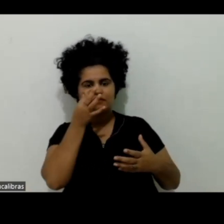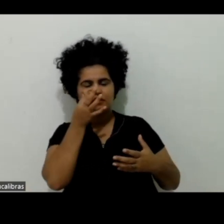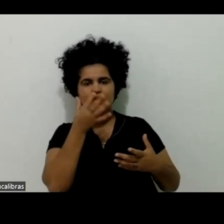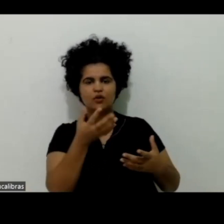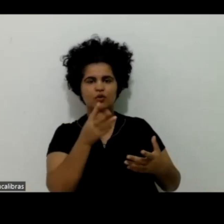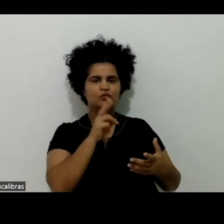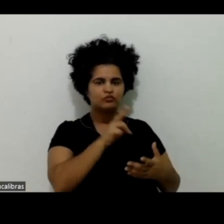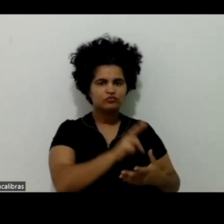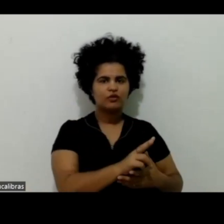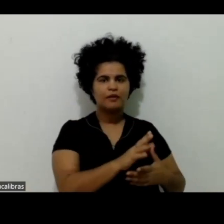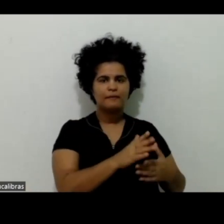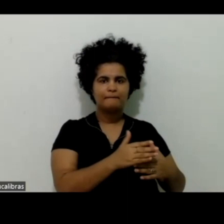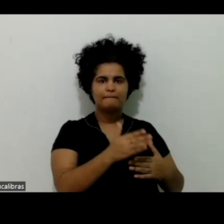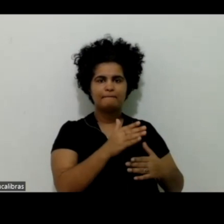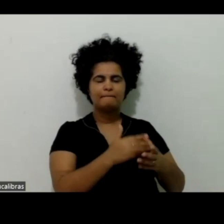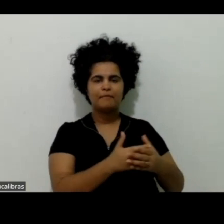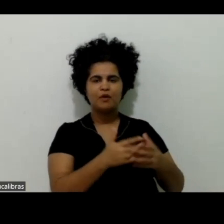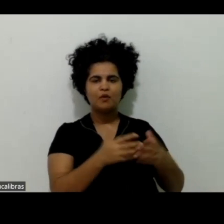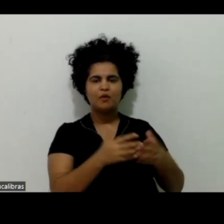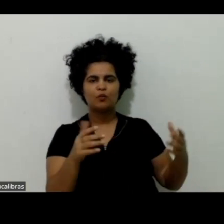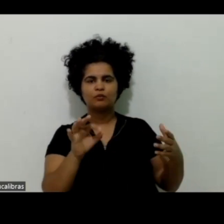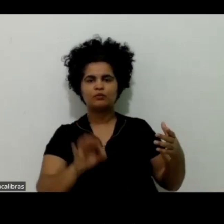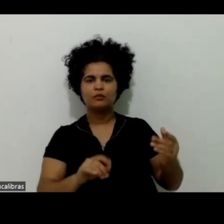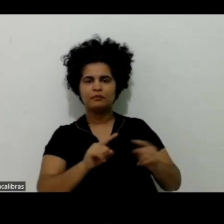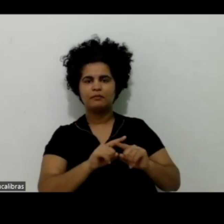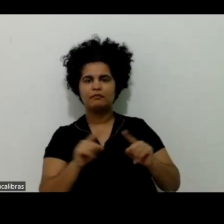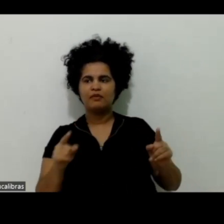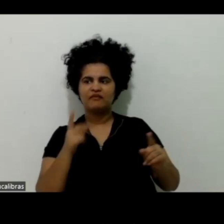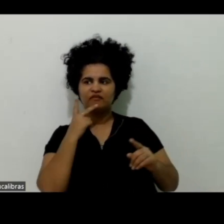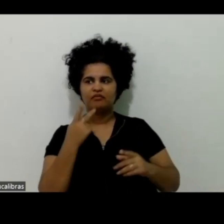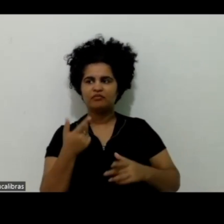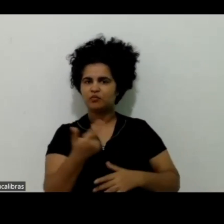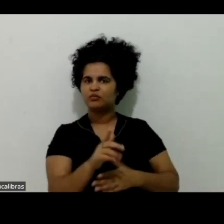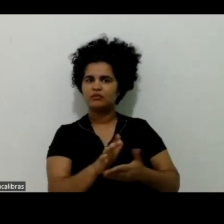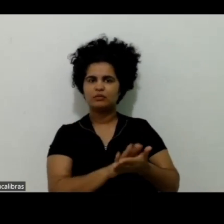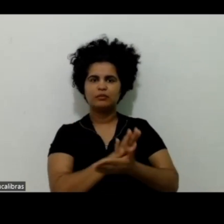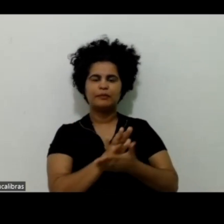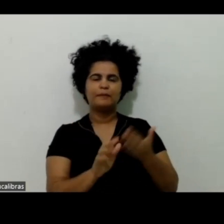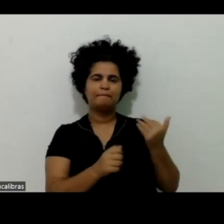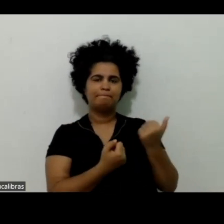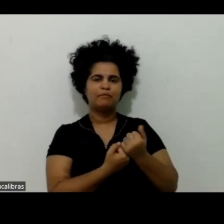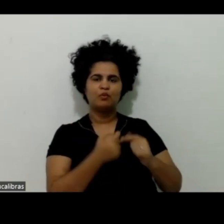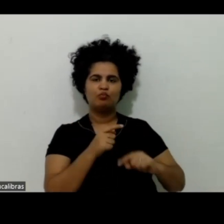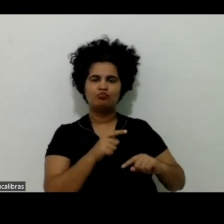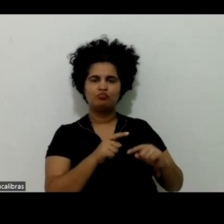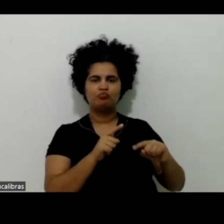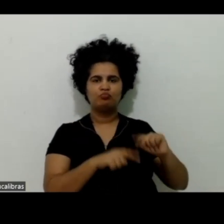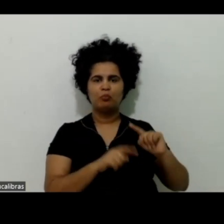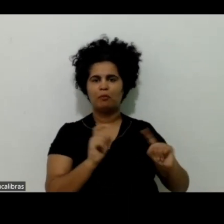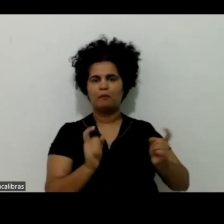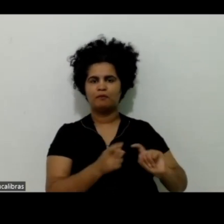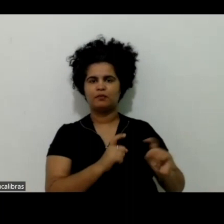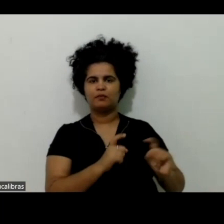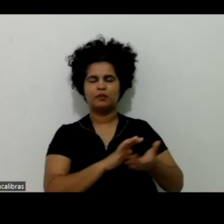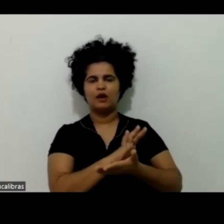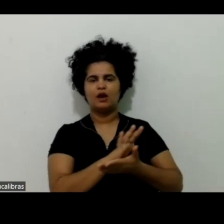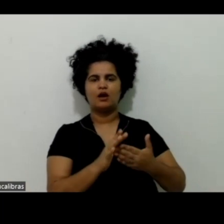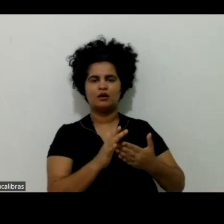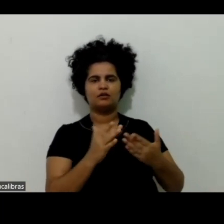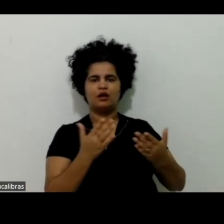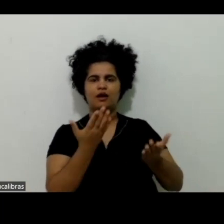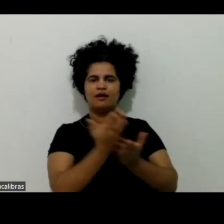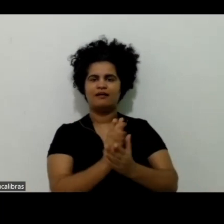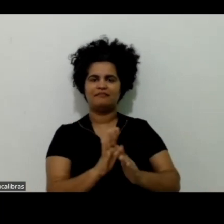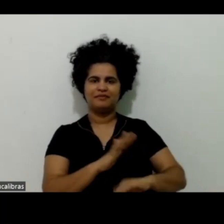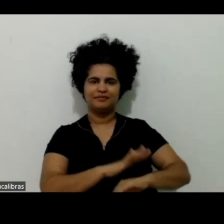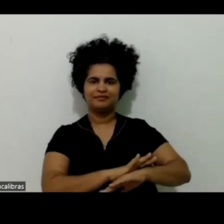71% destes, né, diz que não tem nada que possa contribuir para o avanço do racismo, do combate ao racismo institucional. Isso